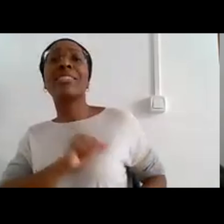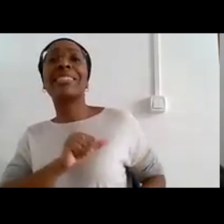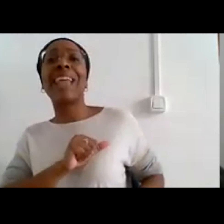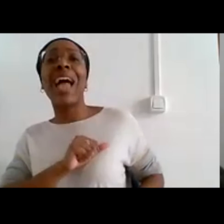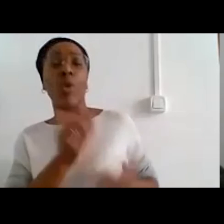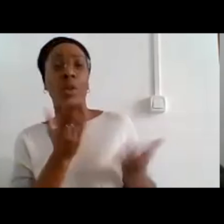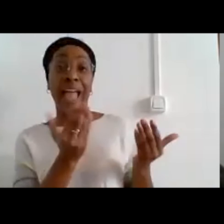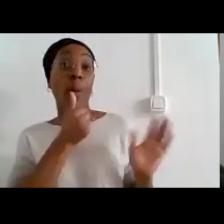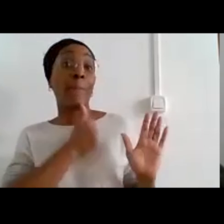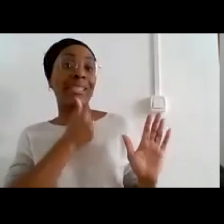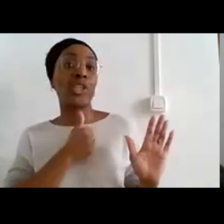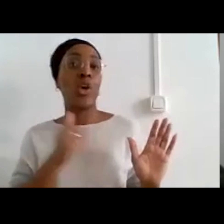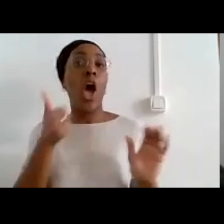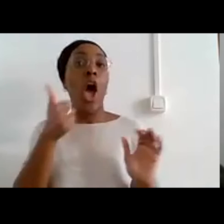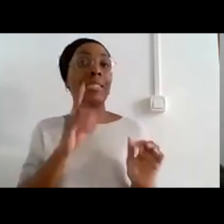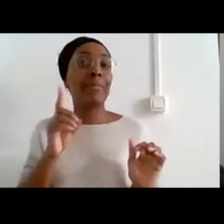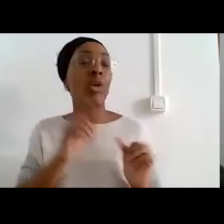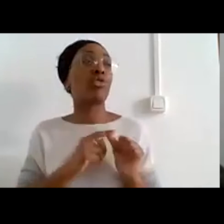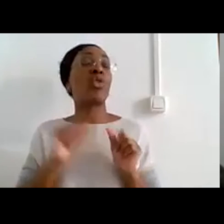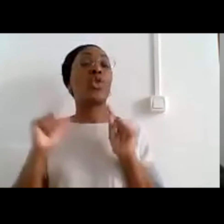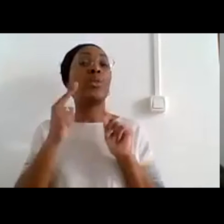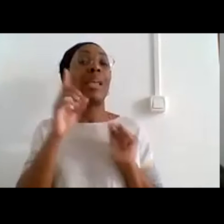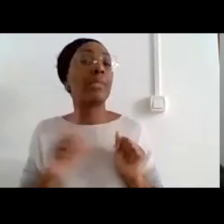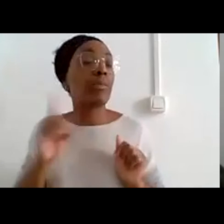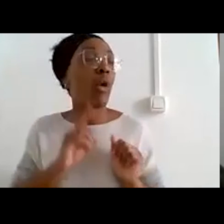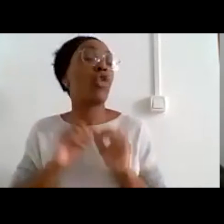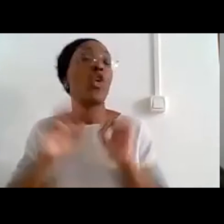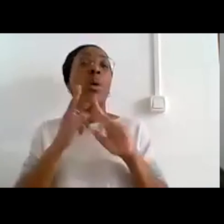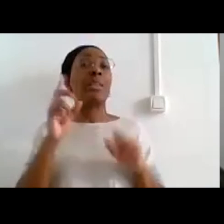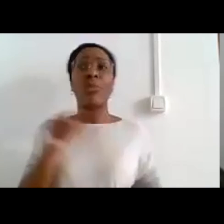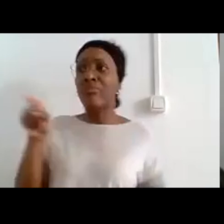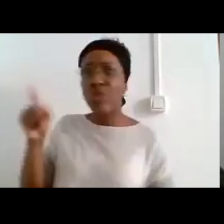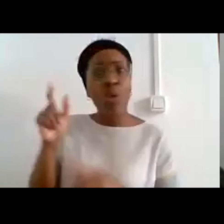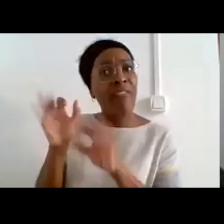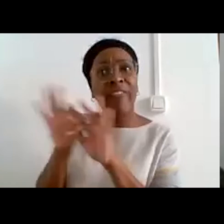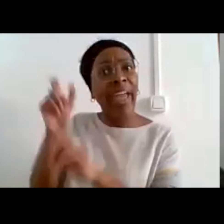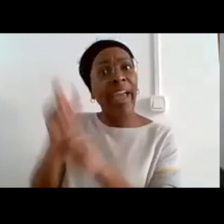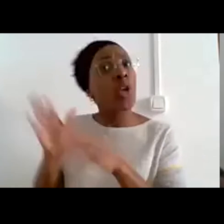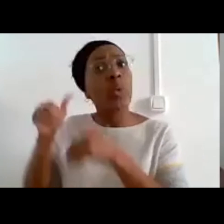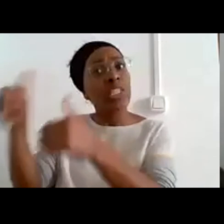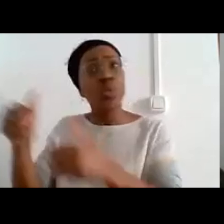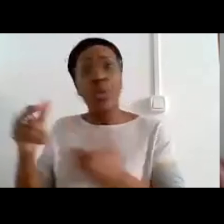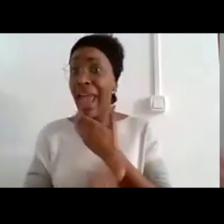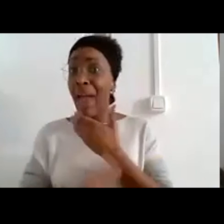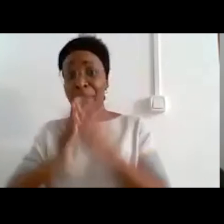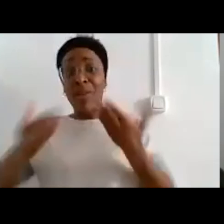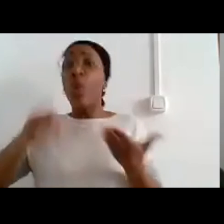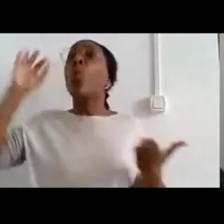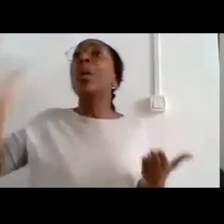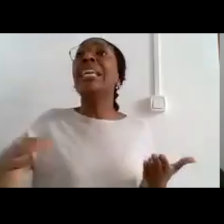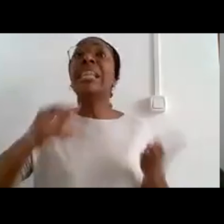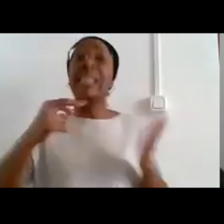2, 3 dimanches comme ça. On a laissé voir un peu et puis mais il continuait et puis il sortait la Bible et puis il commençait à dire: «Oui, c'est marqué un saint